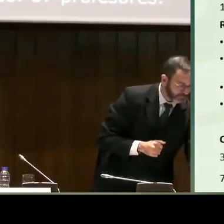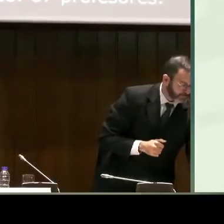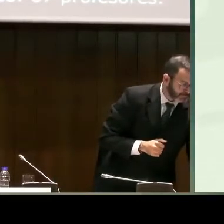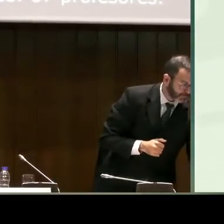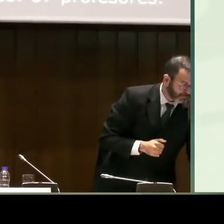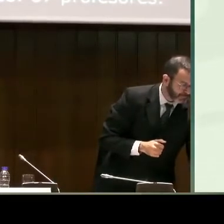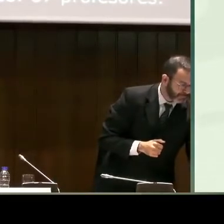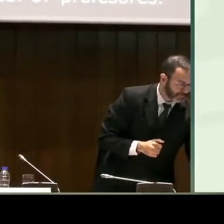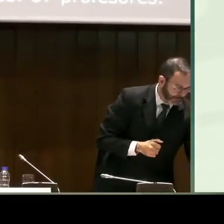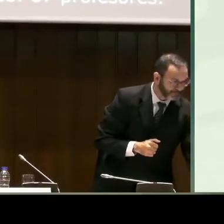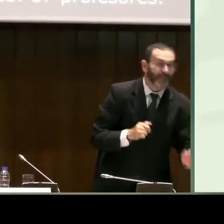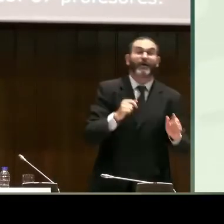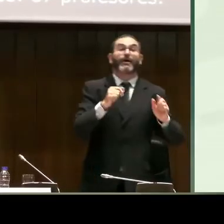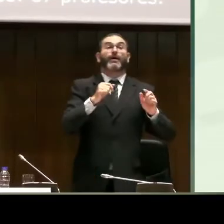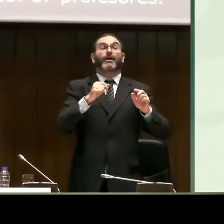bien, vale, gracias.